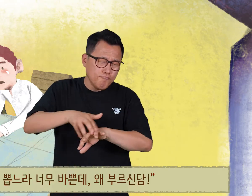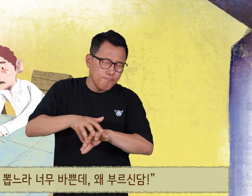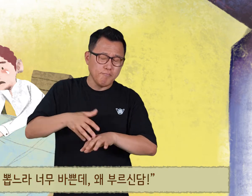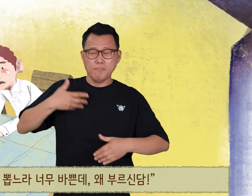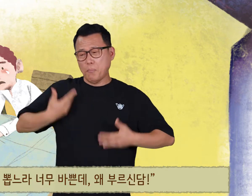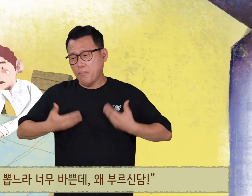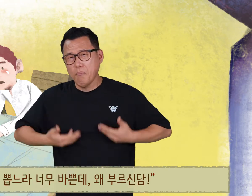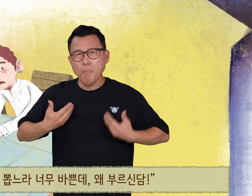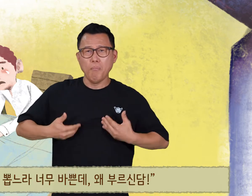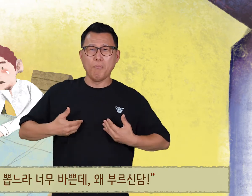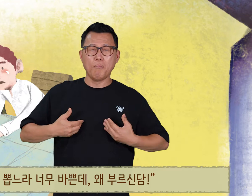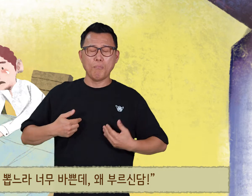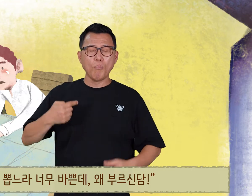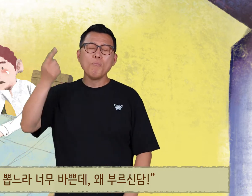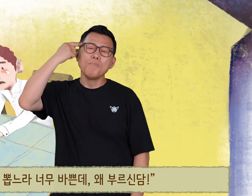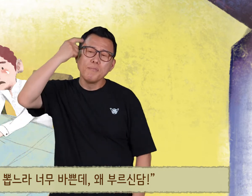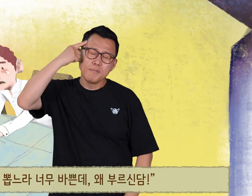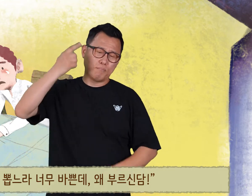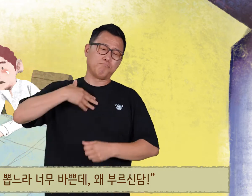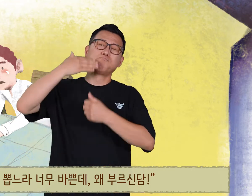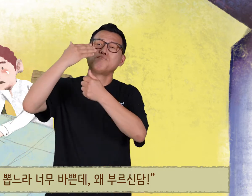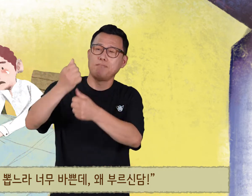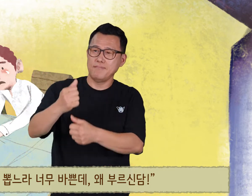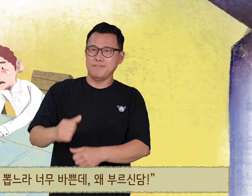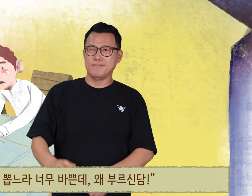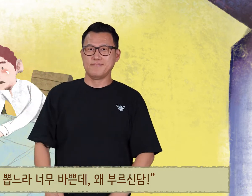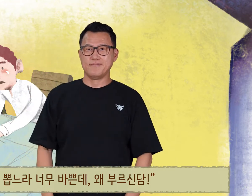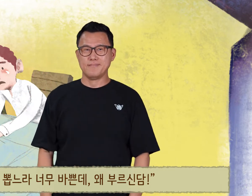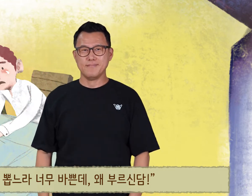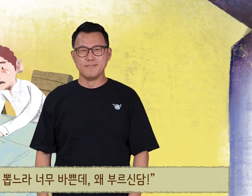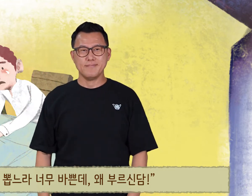실 뽑느라 너무 바쁜데 왜 부르신담?